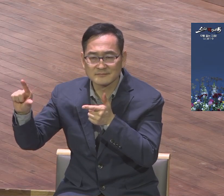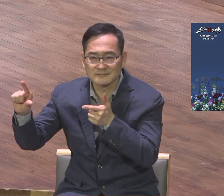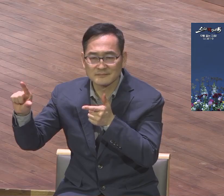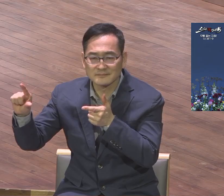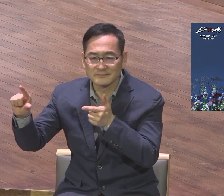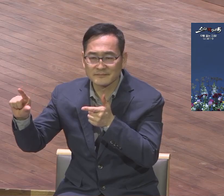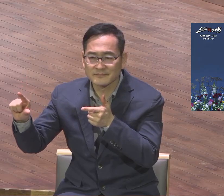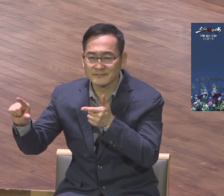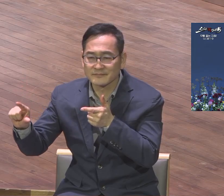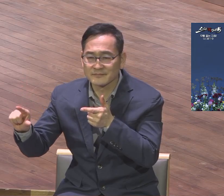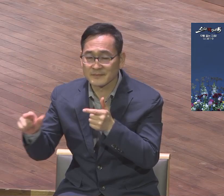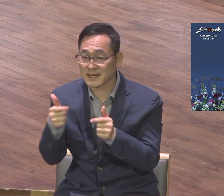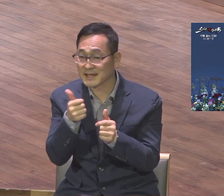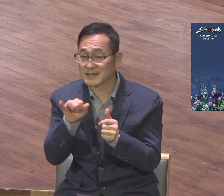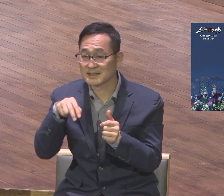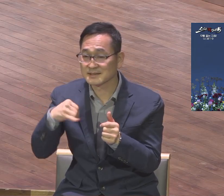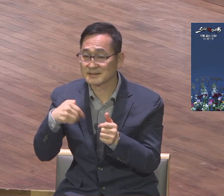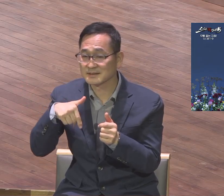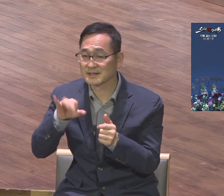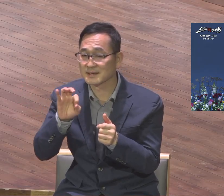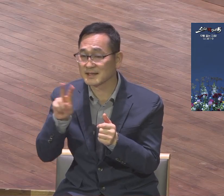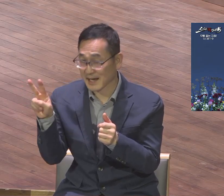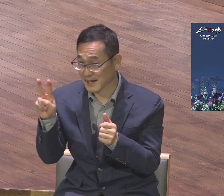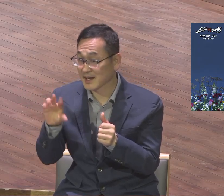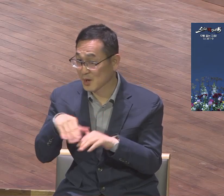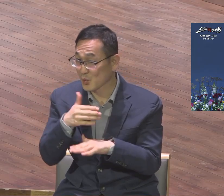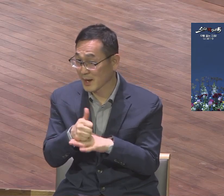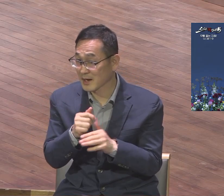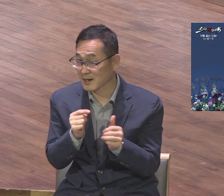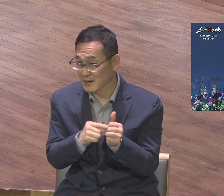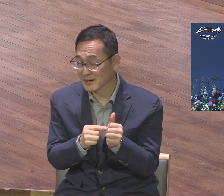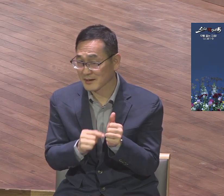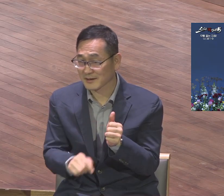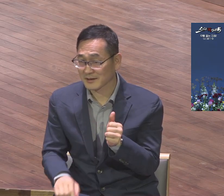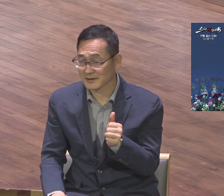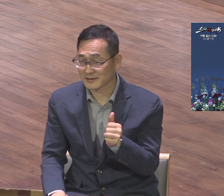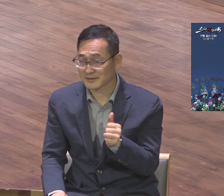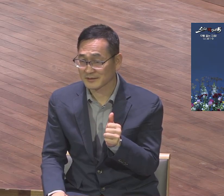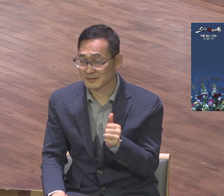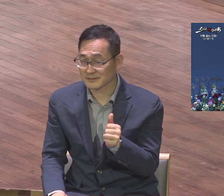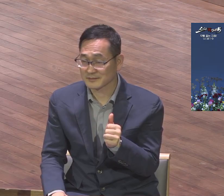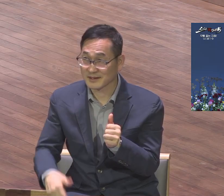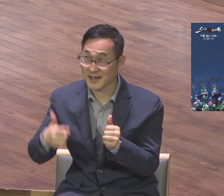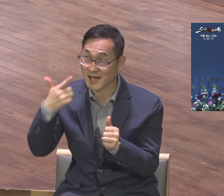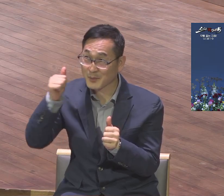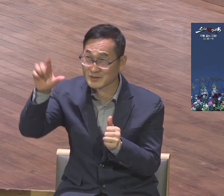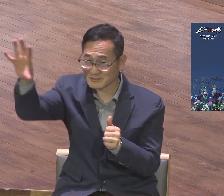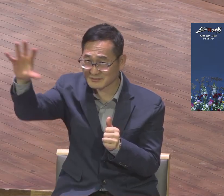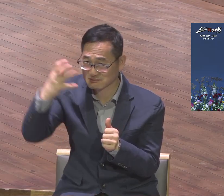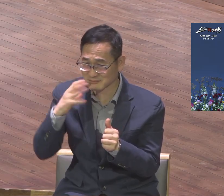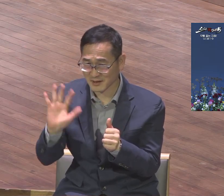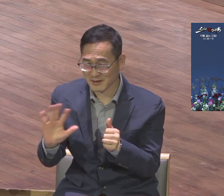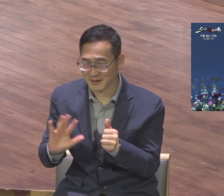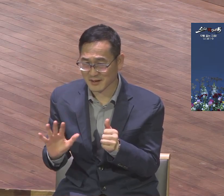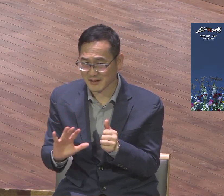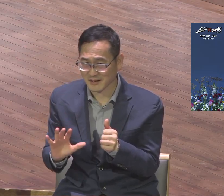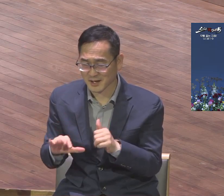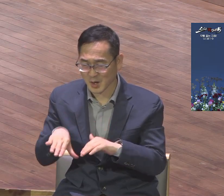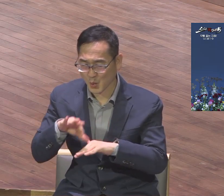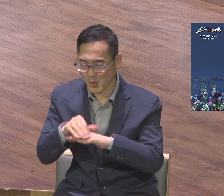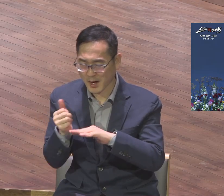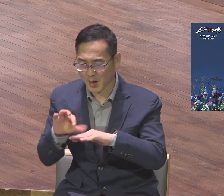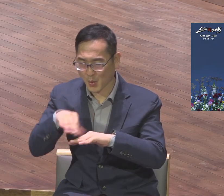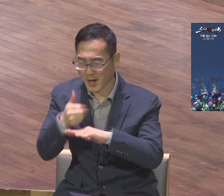정반대. 히스기야는 이 아버지 아스의 전철을 밟지 않고 왕이